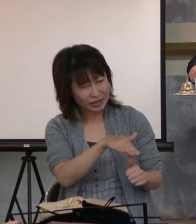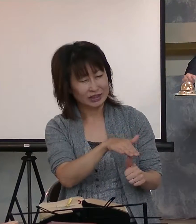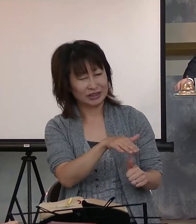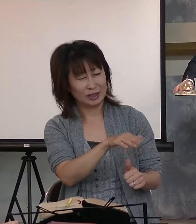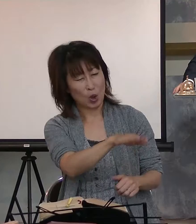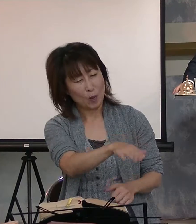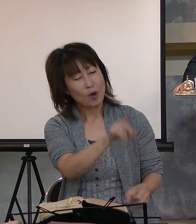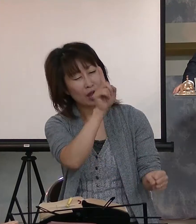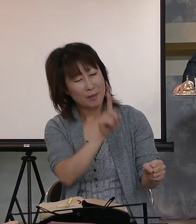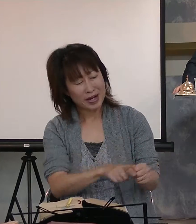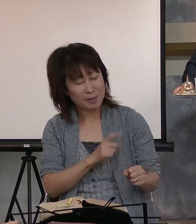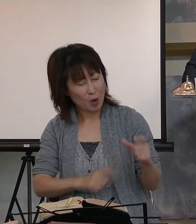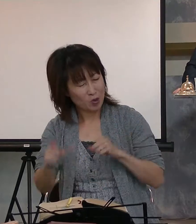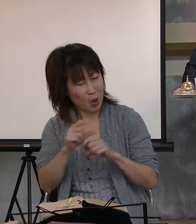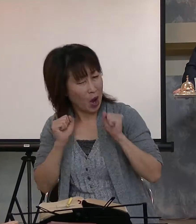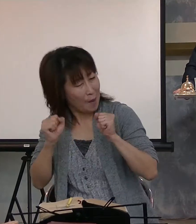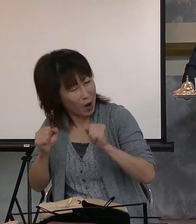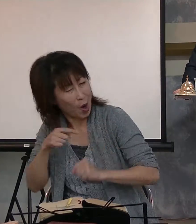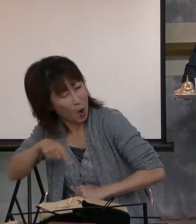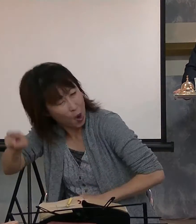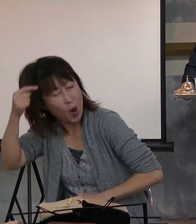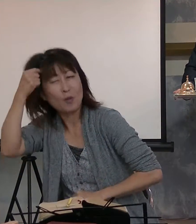しょ。